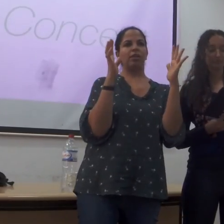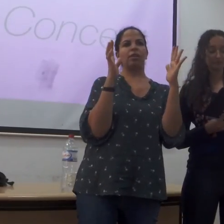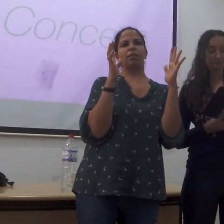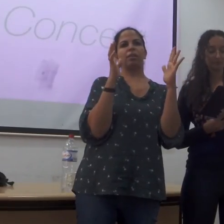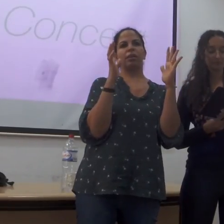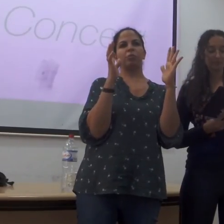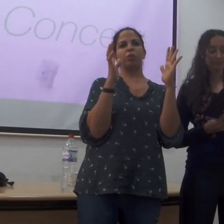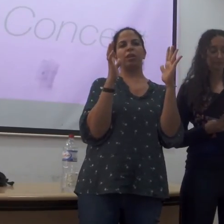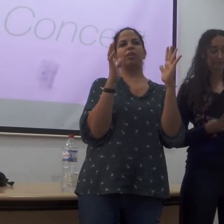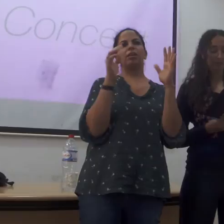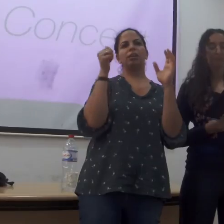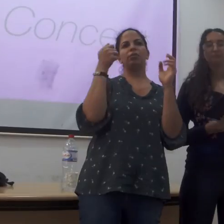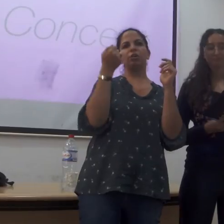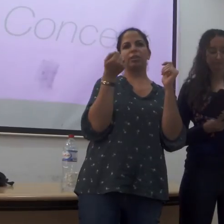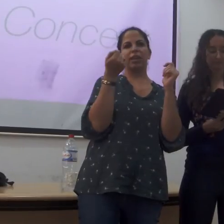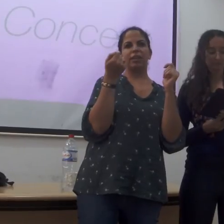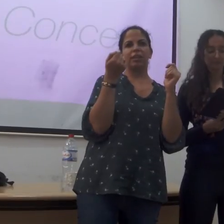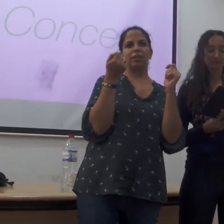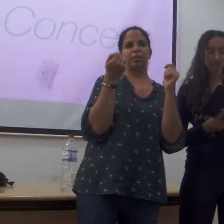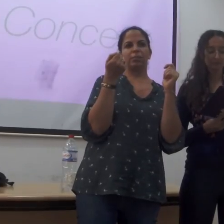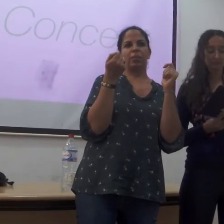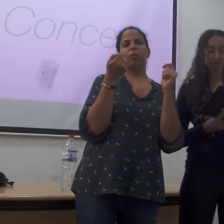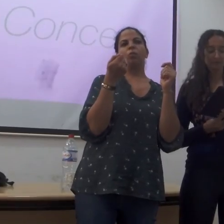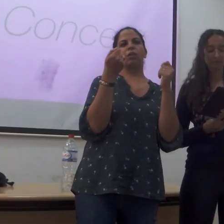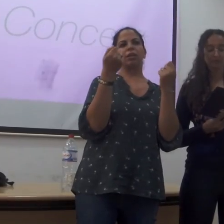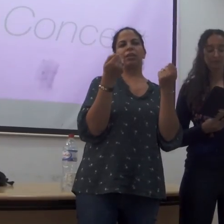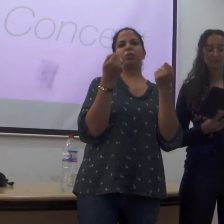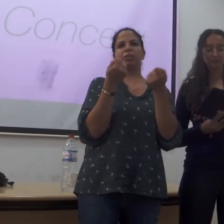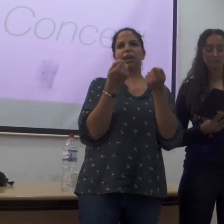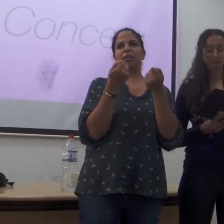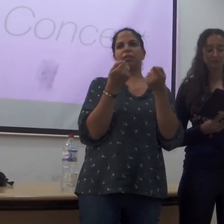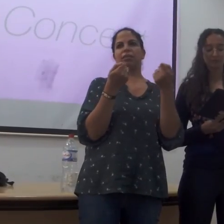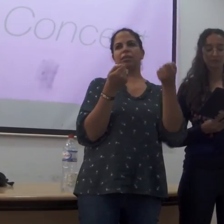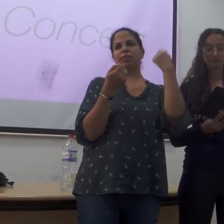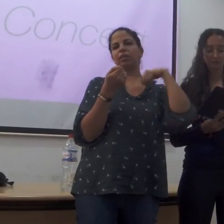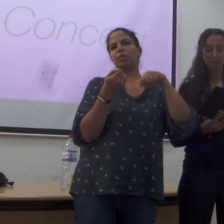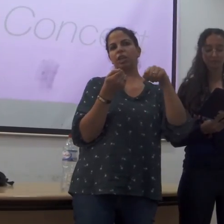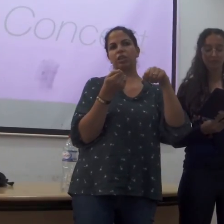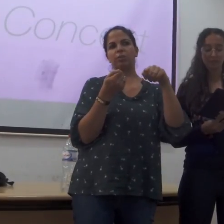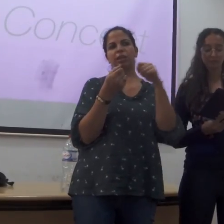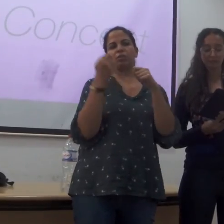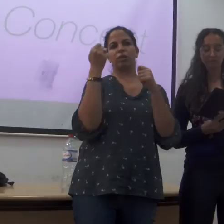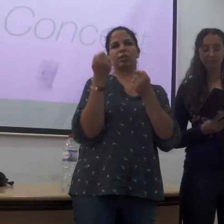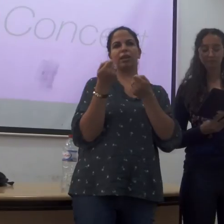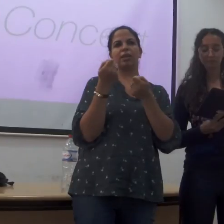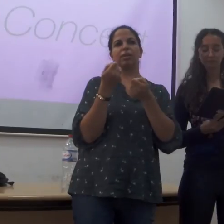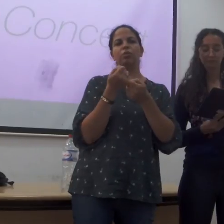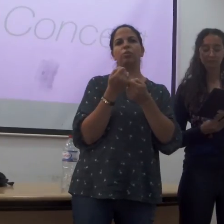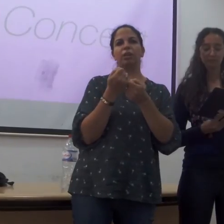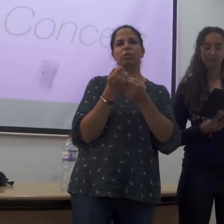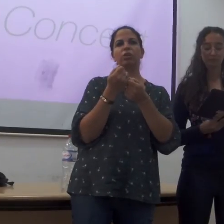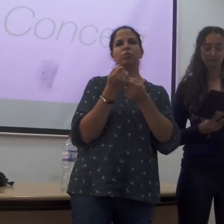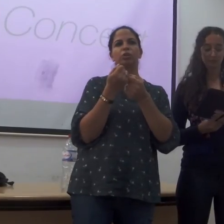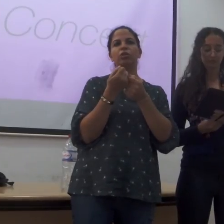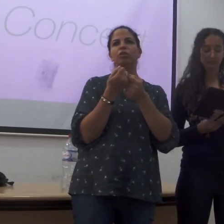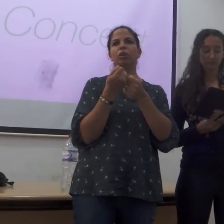على الكاميونا يبان لو سكاني وكي لو سكان يتيليشارج لابليكاسيون اي سكان لو كيو